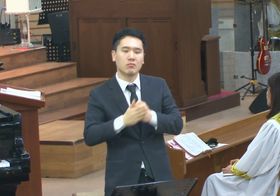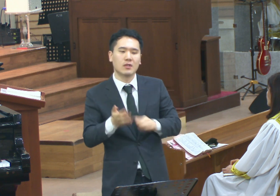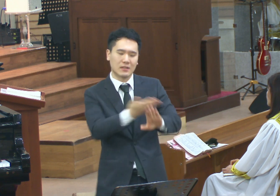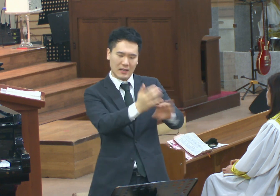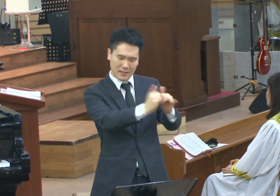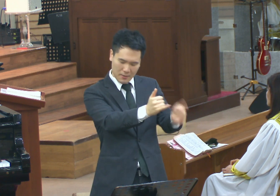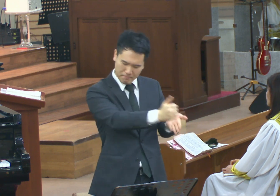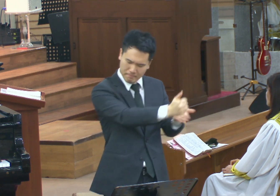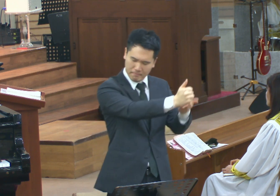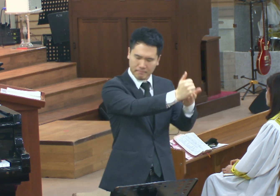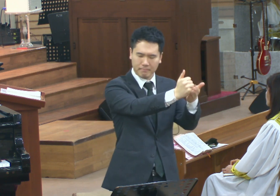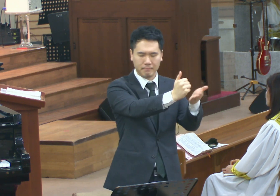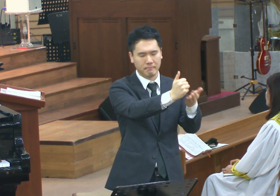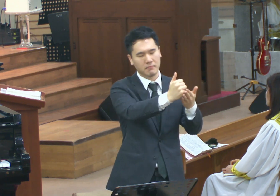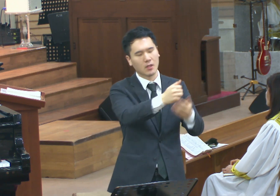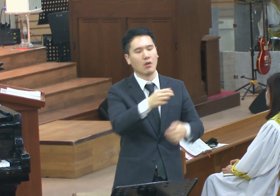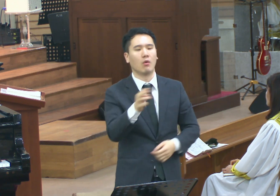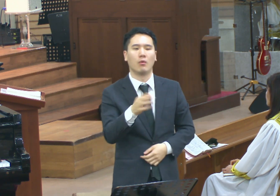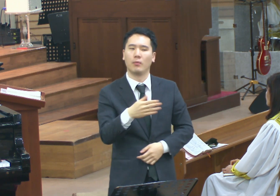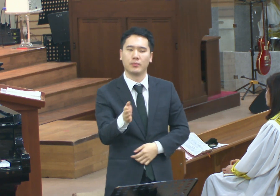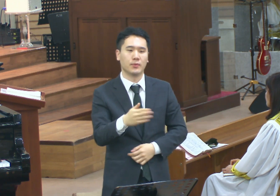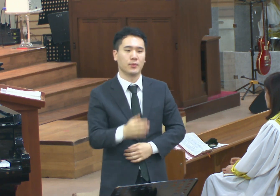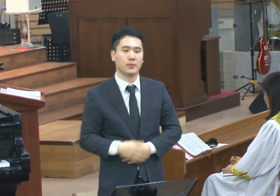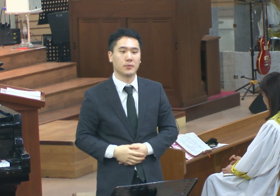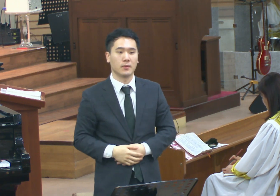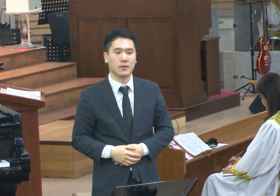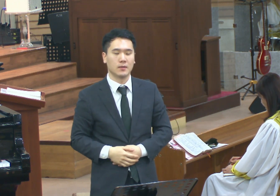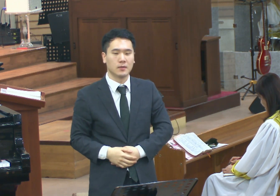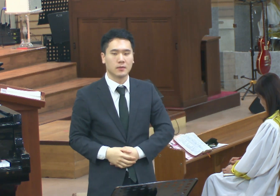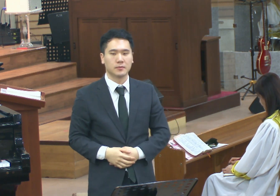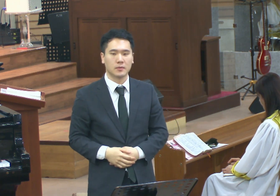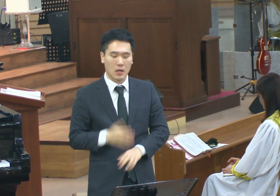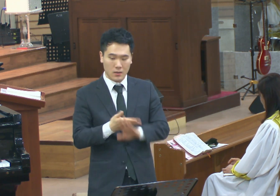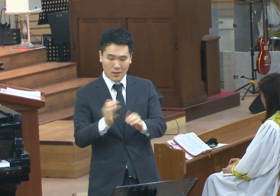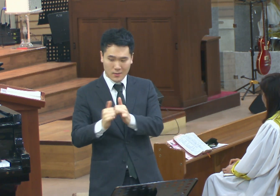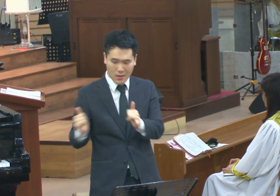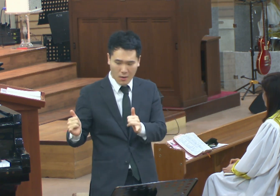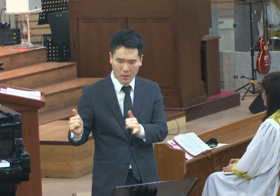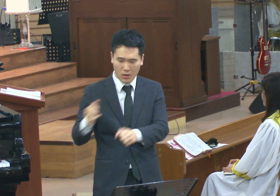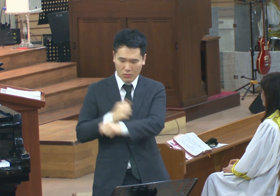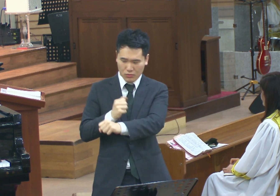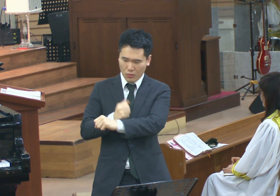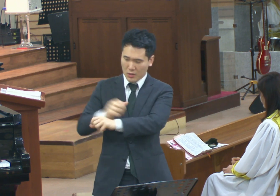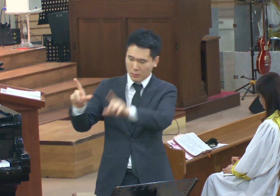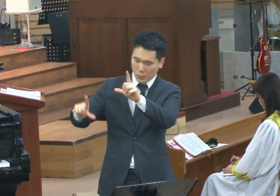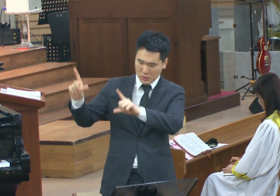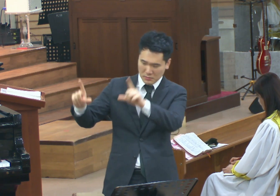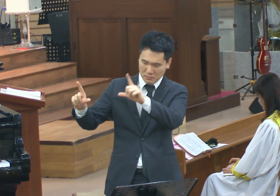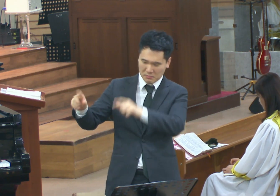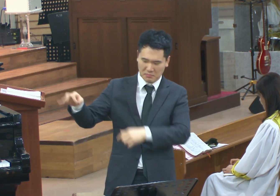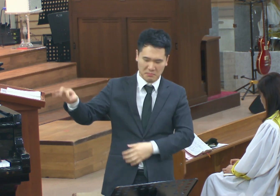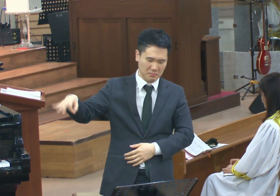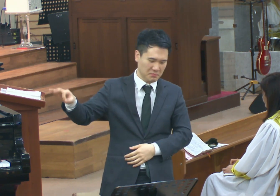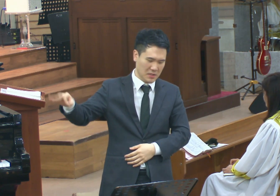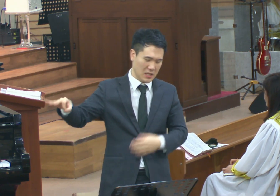잘했는데? 그런 마음이 강하다 보면요 다른 사람의 수고가 아주 작게 보이고 미미하게